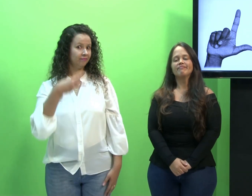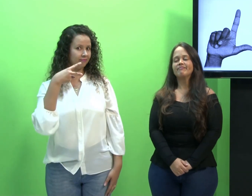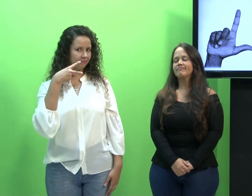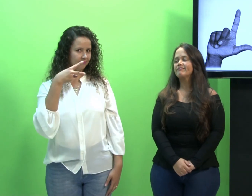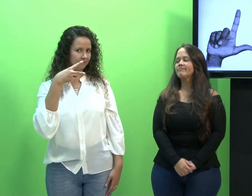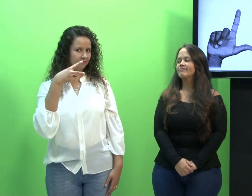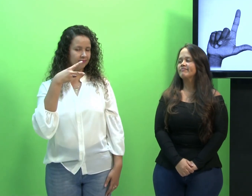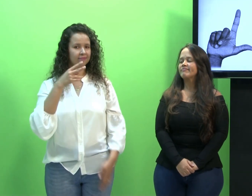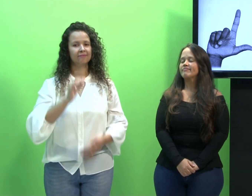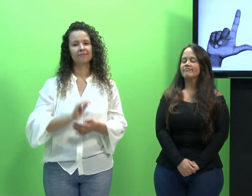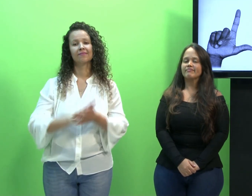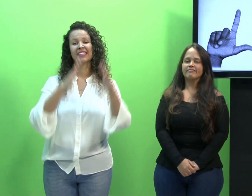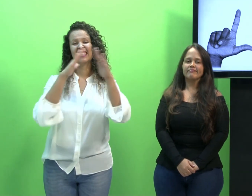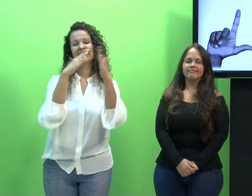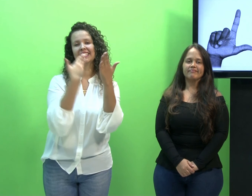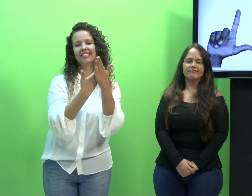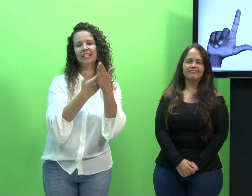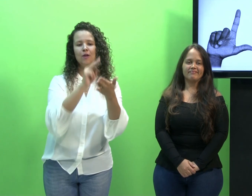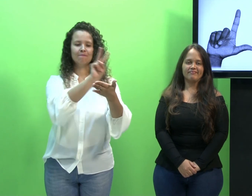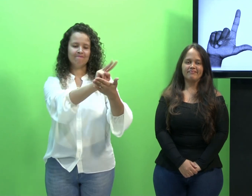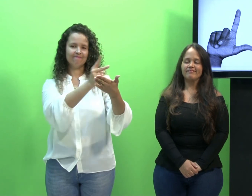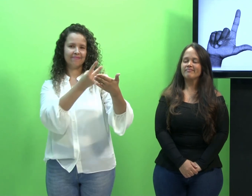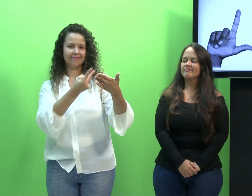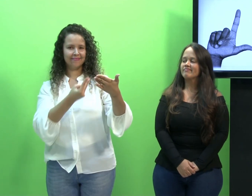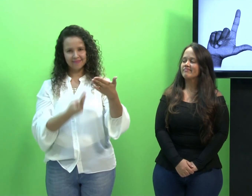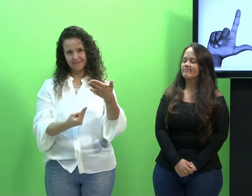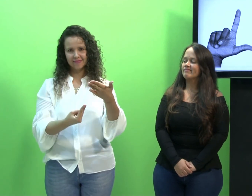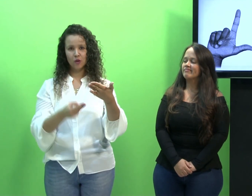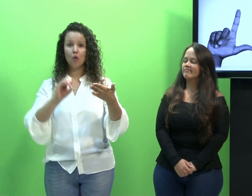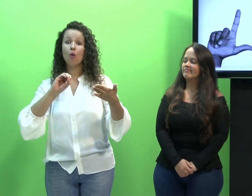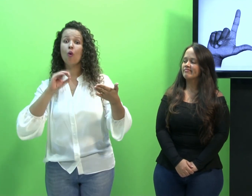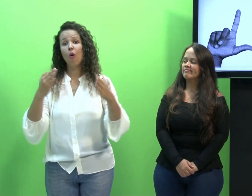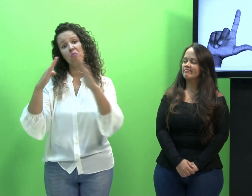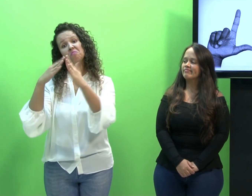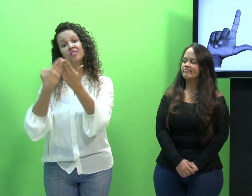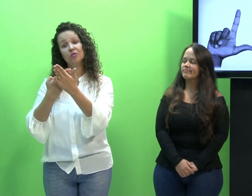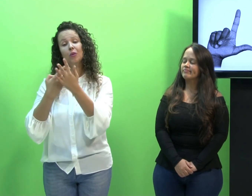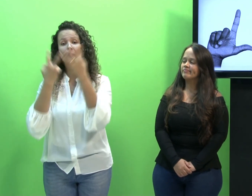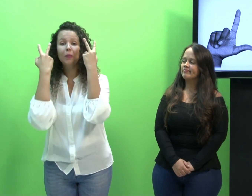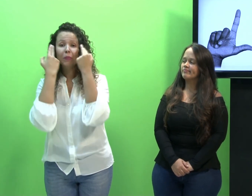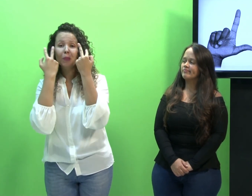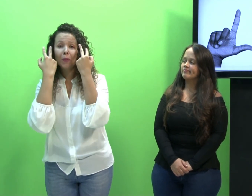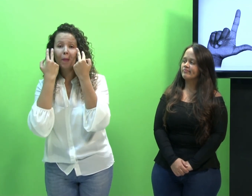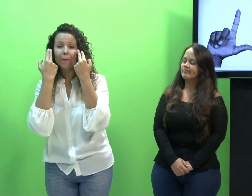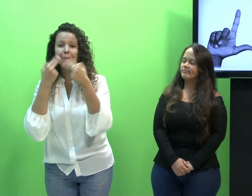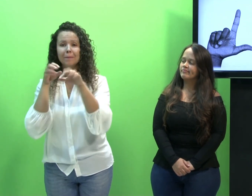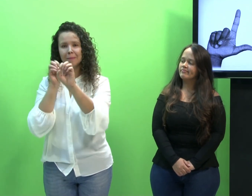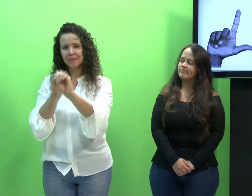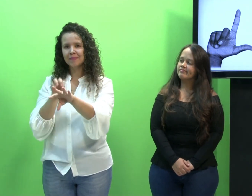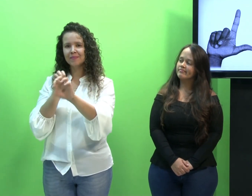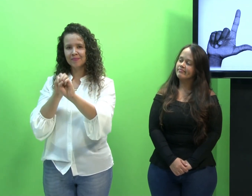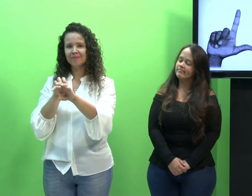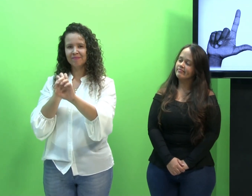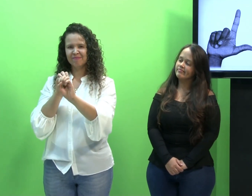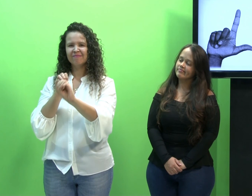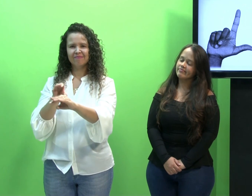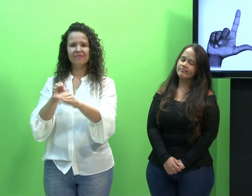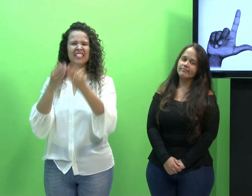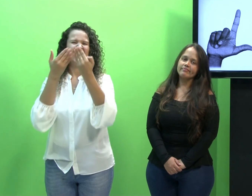2. Escolas bilíngues ou escolas comuns da rede regular de ensino,